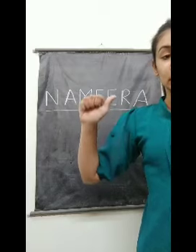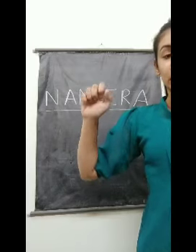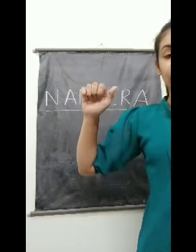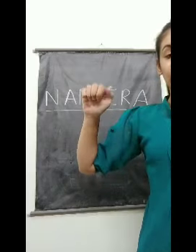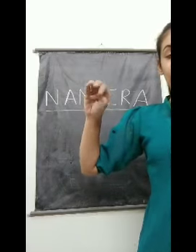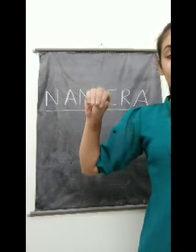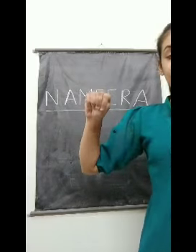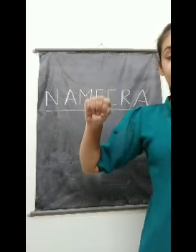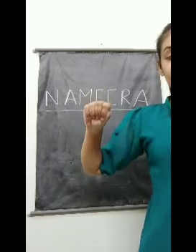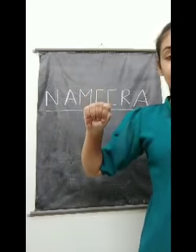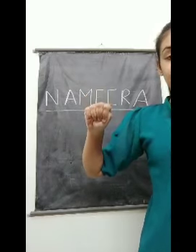देन एम,